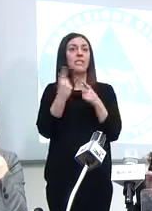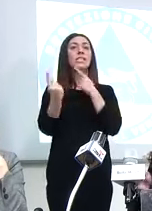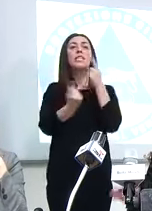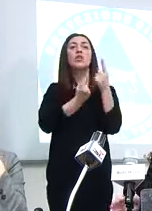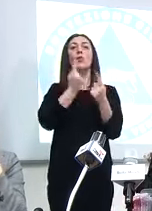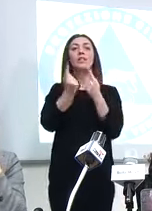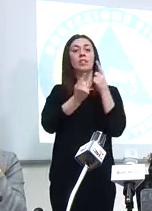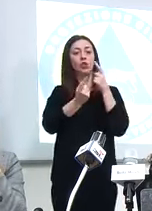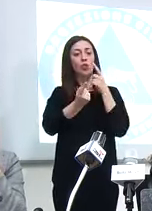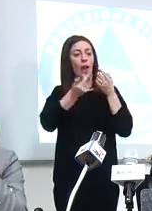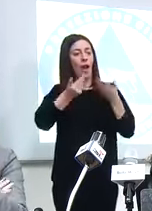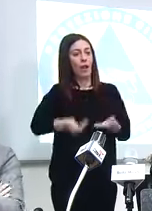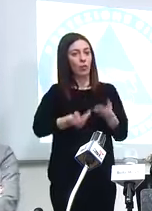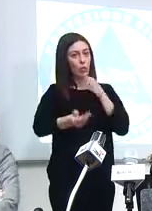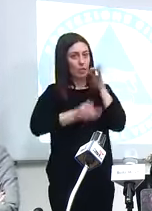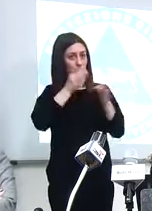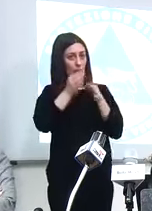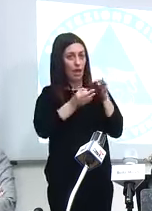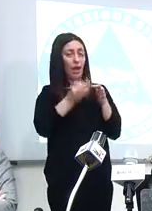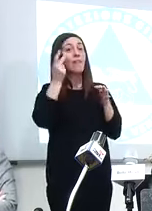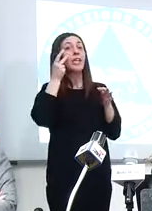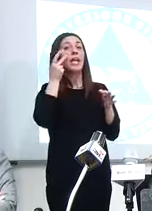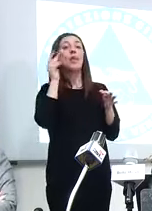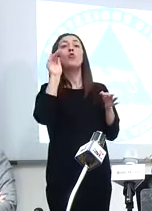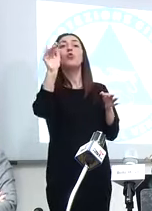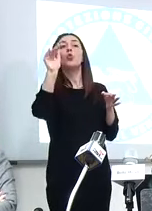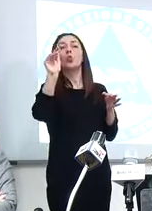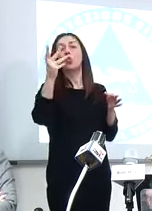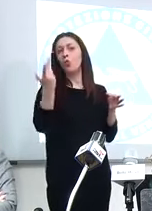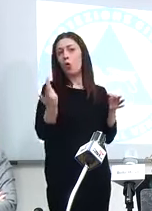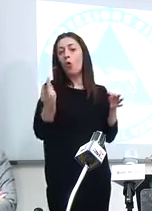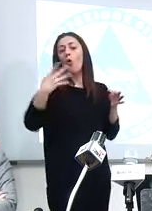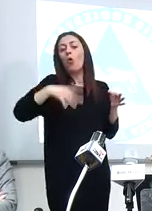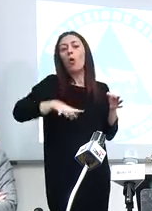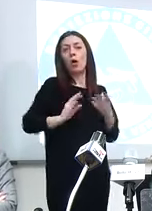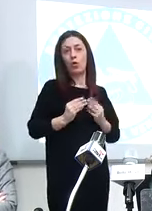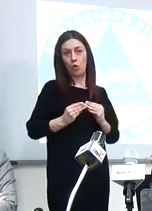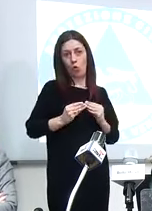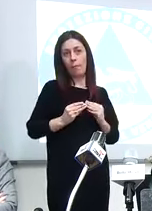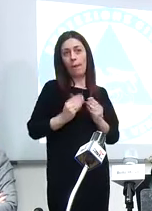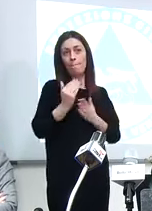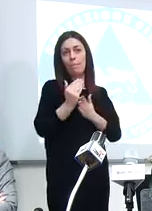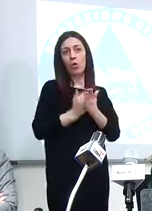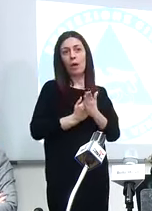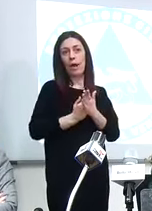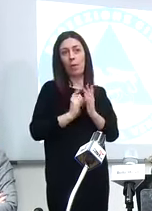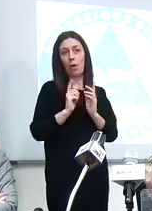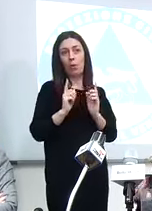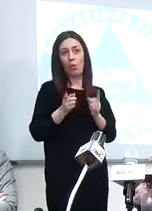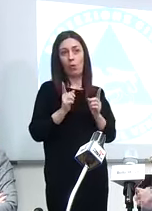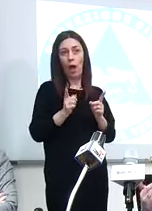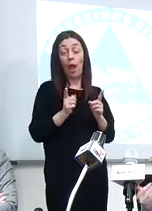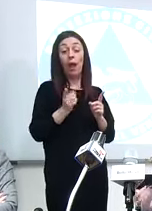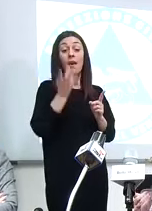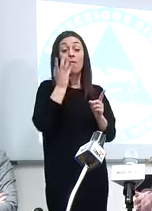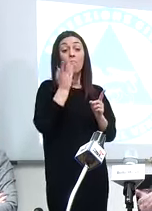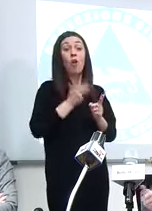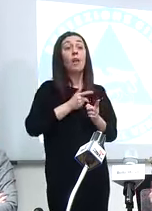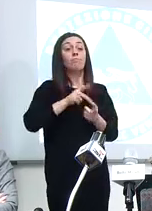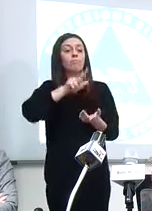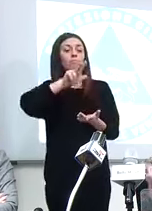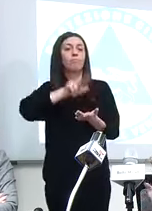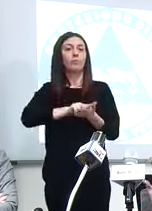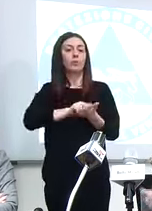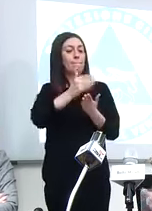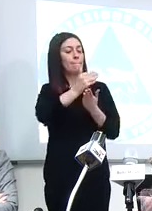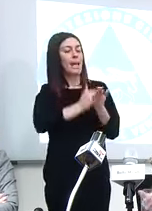che sarà, e quello che noi stiamo mettendo in campo in termini di programmazione per garantire l'avanzamento del piano